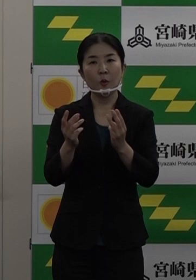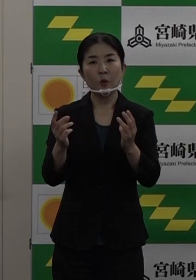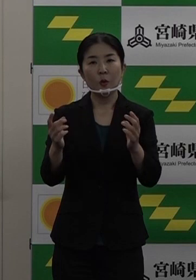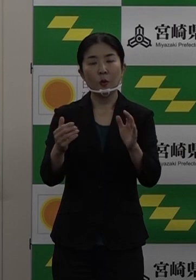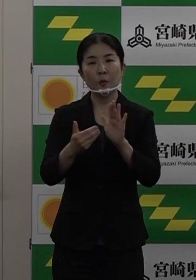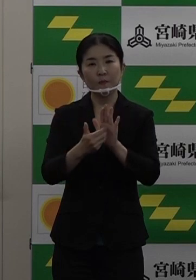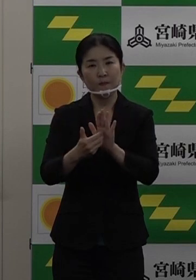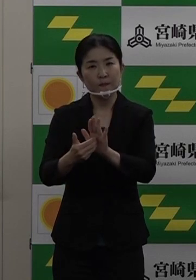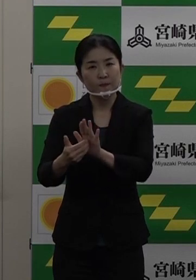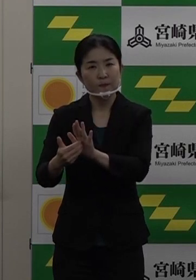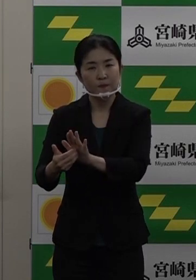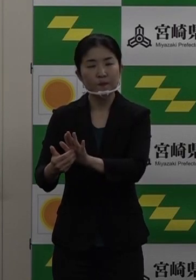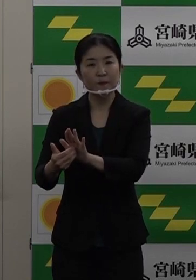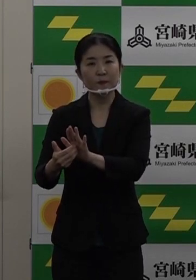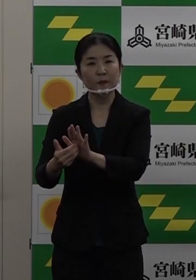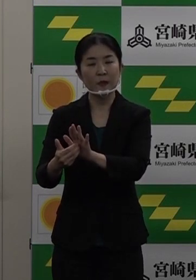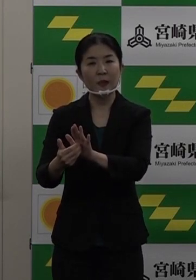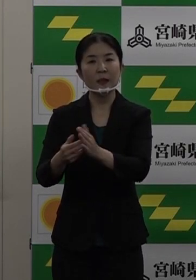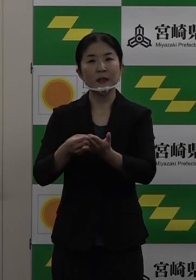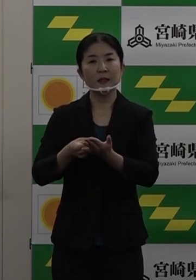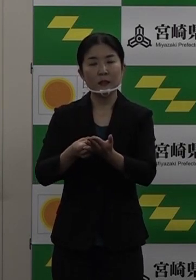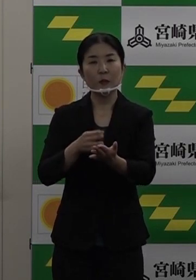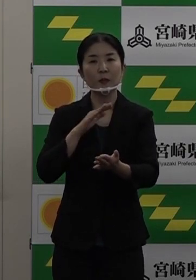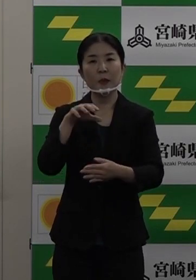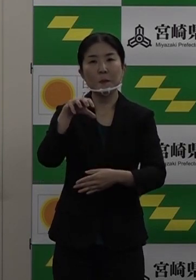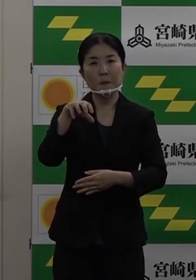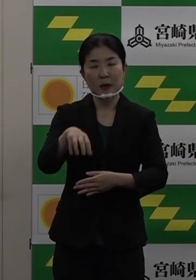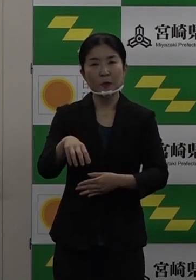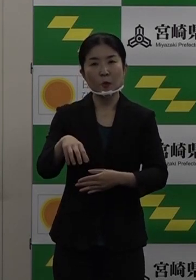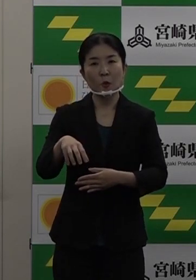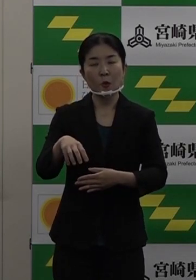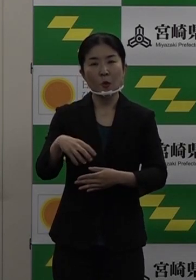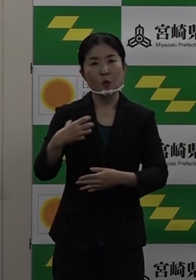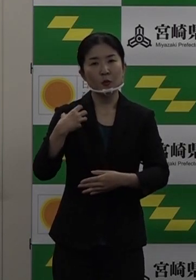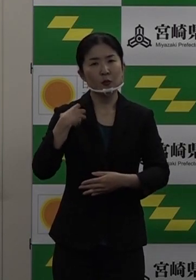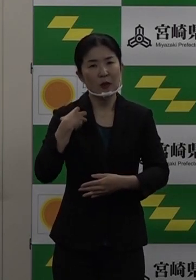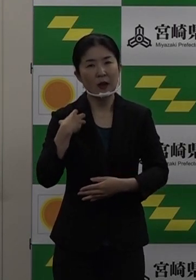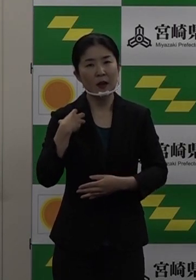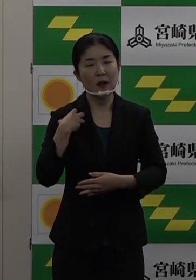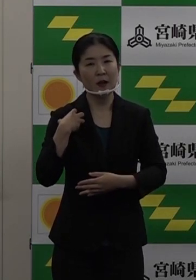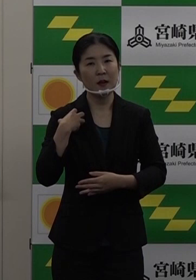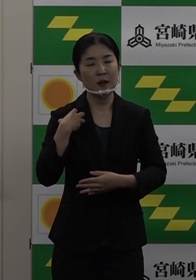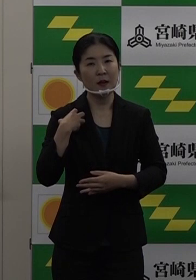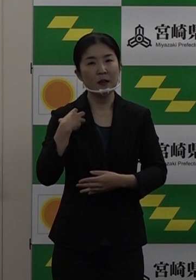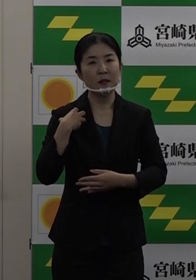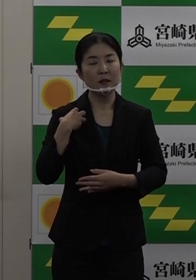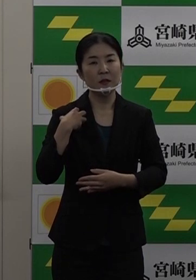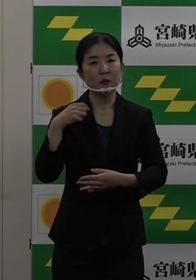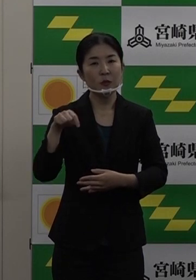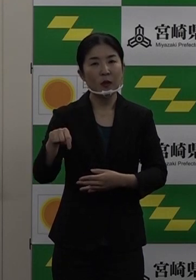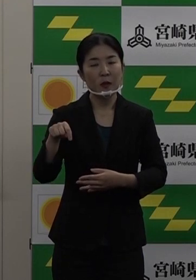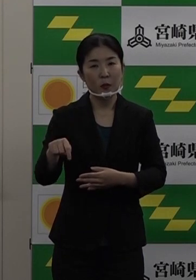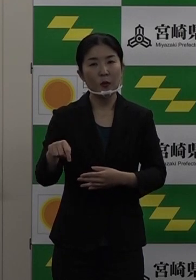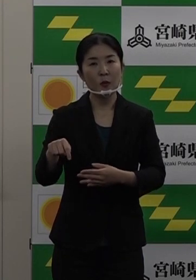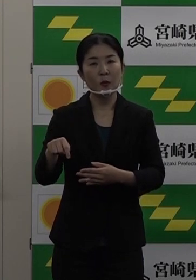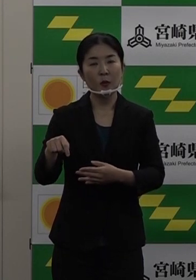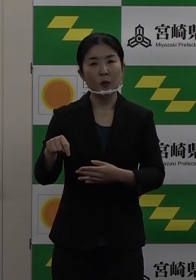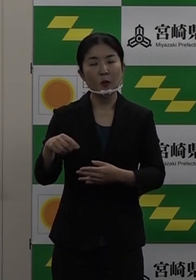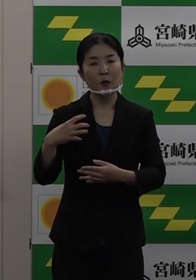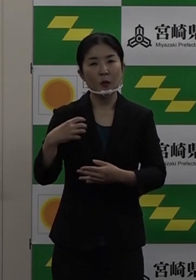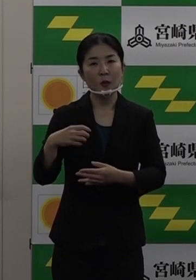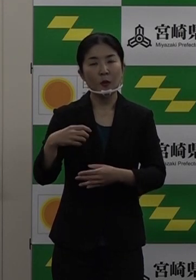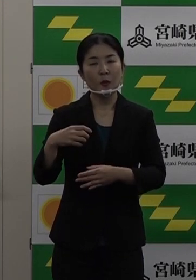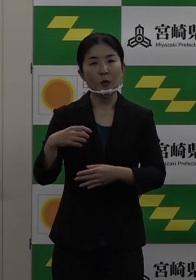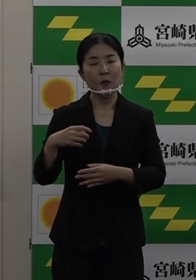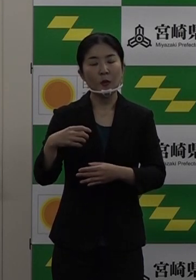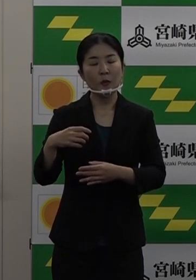ことによって、この医療現場への圧というものを引き続き、引き下げていくこと、